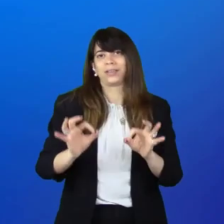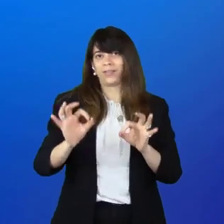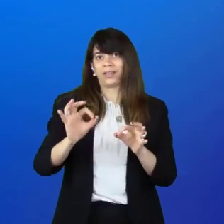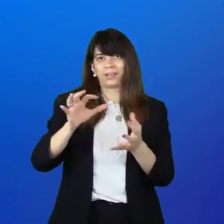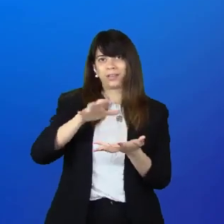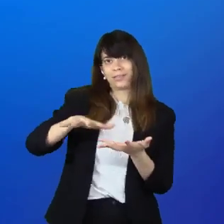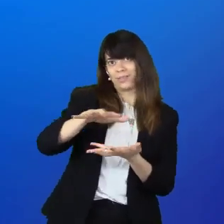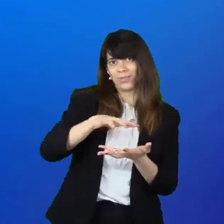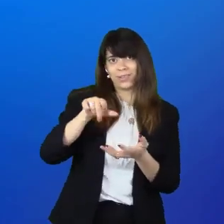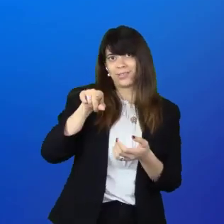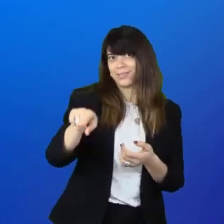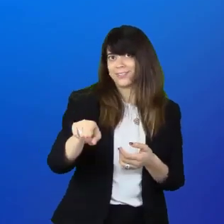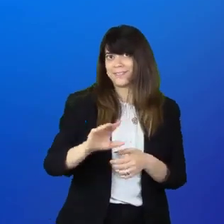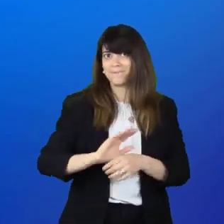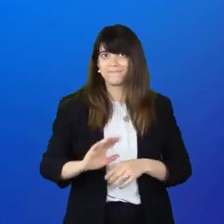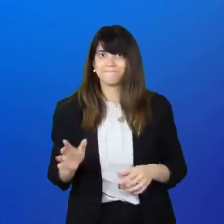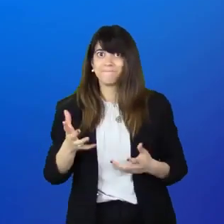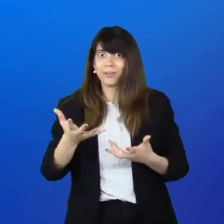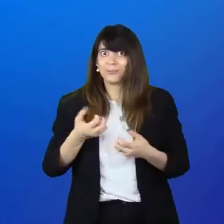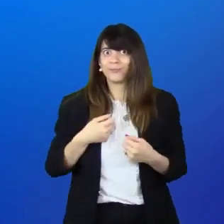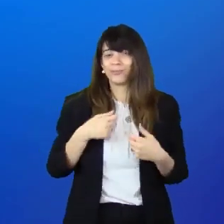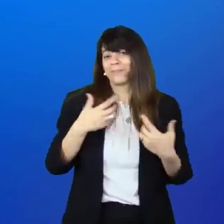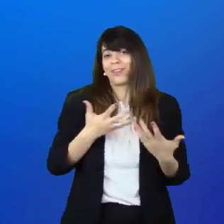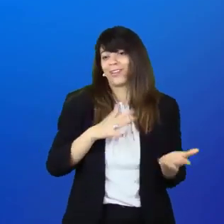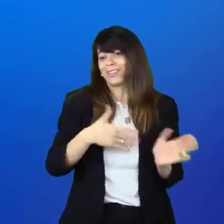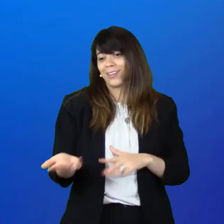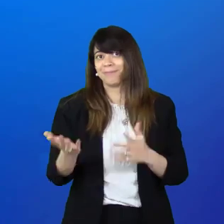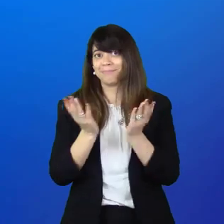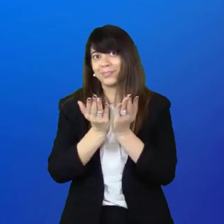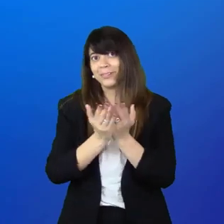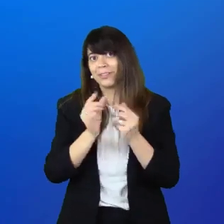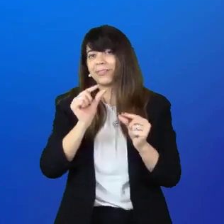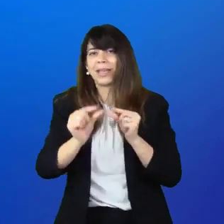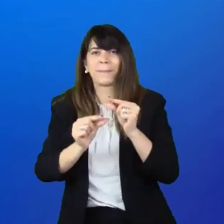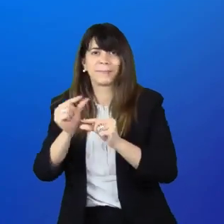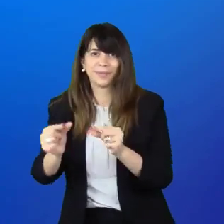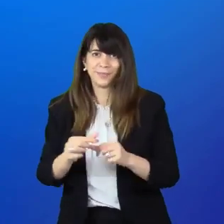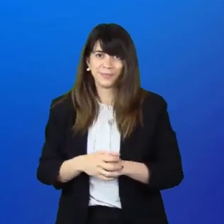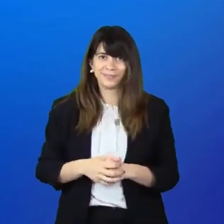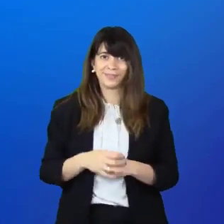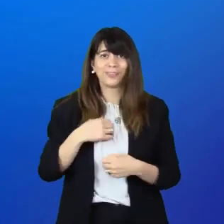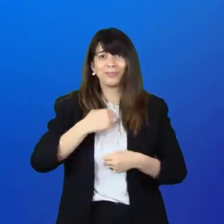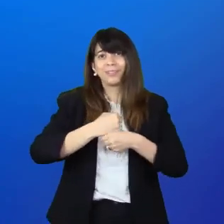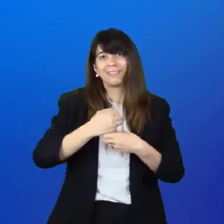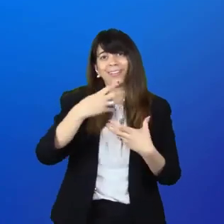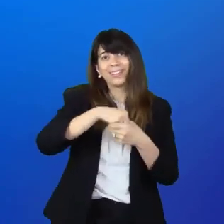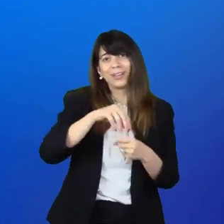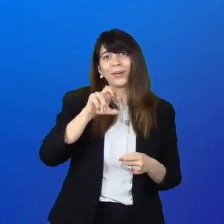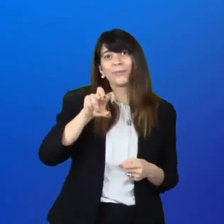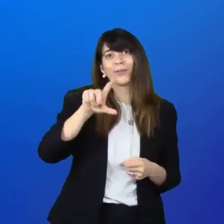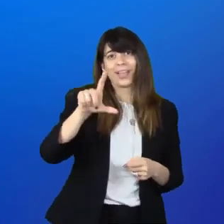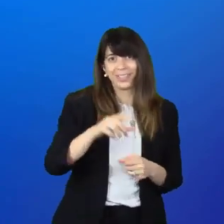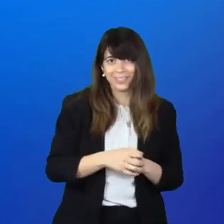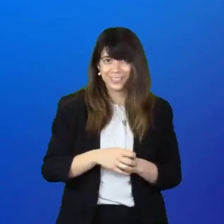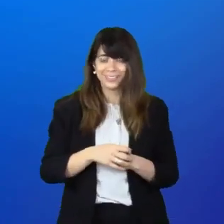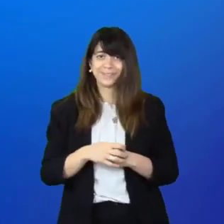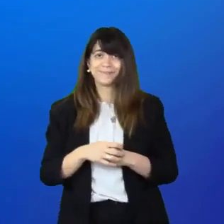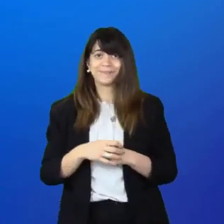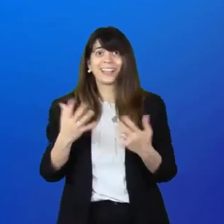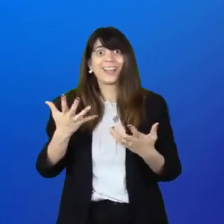la inclusión es real en ese ámbito. Sigo estudiando allí hasta ahora. De a poco, yo trabajo también en Pronadis y